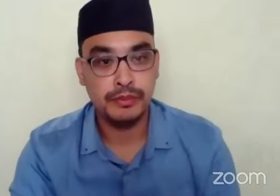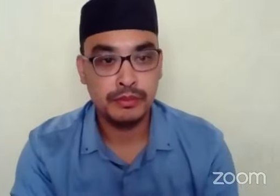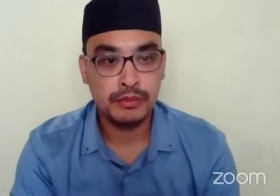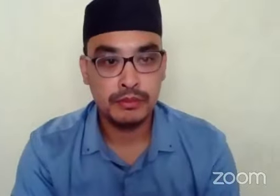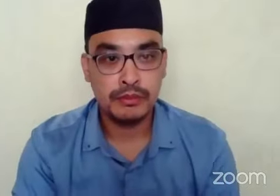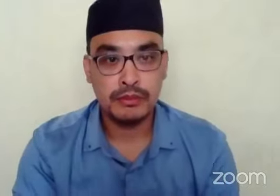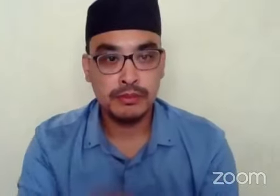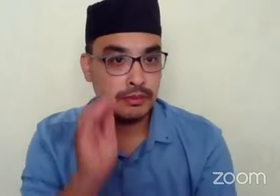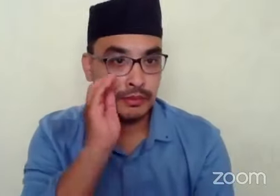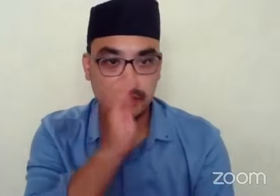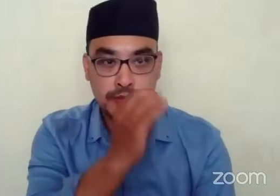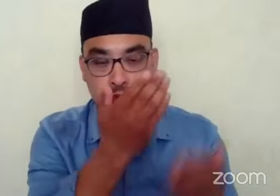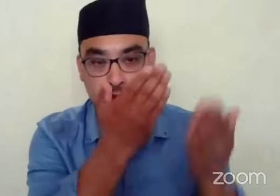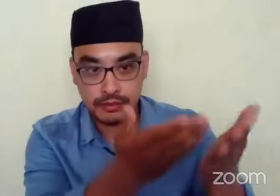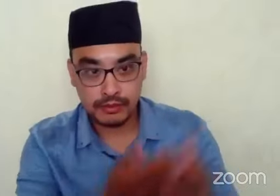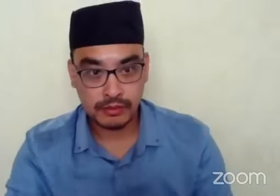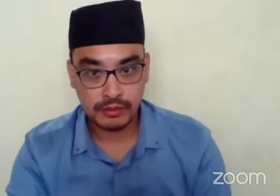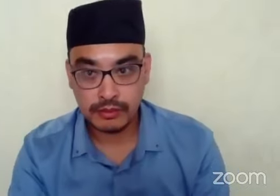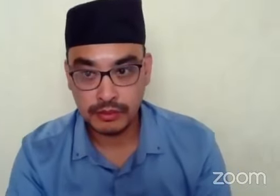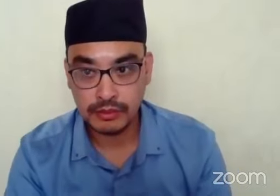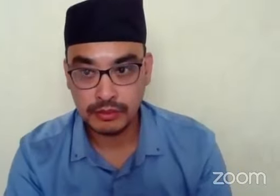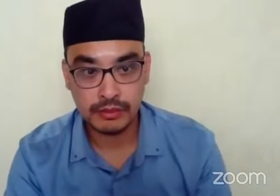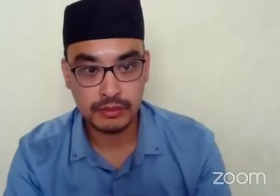सरिताजी, मैले हजुरलाई